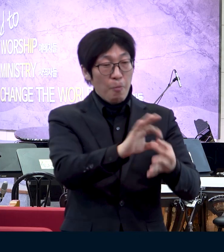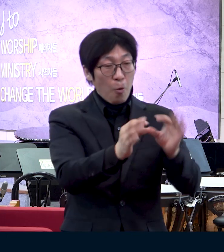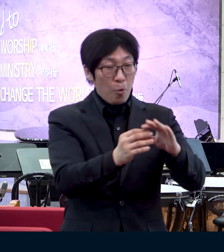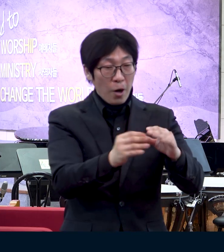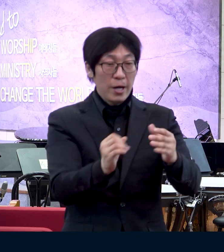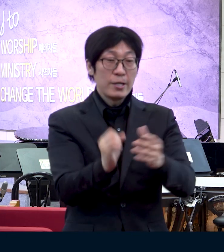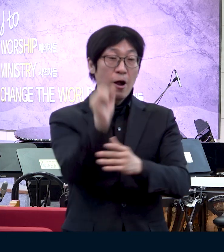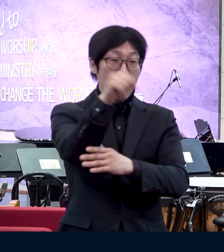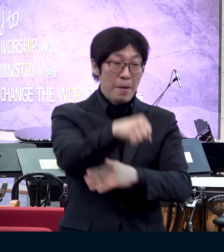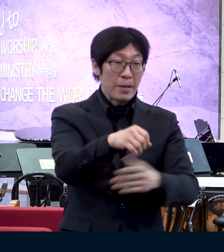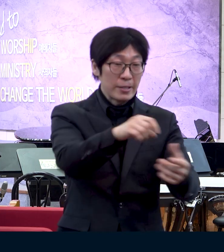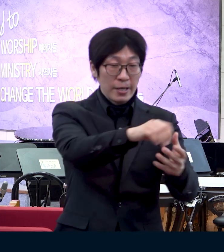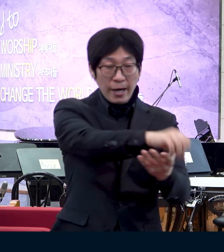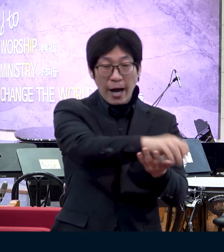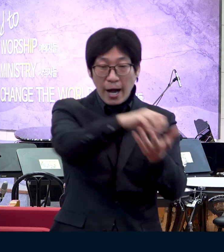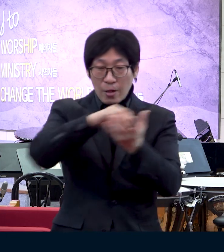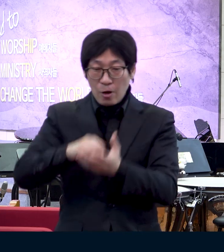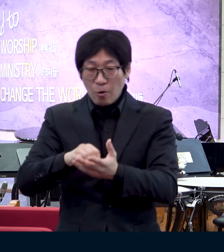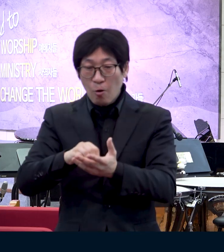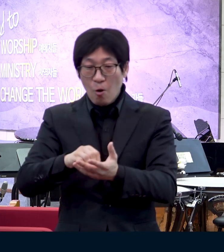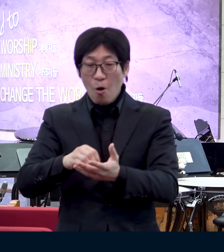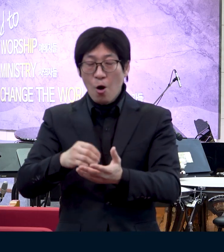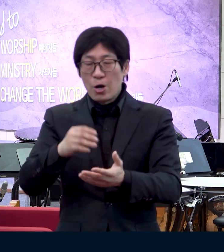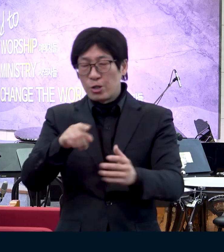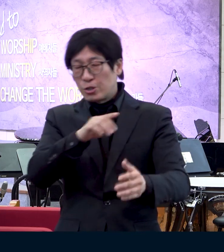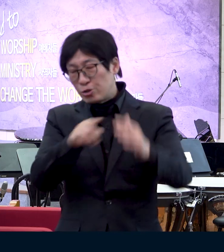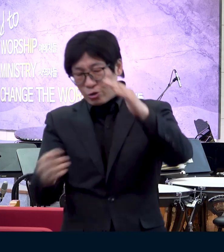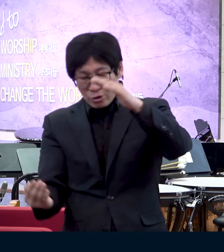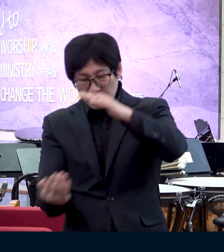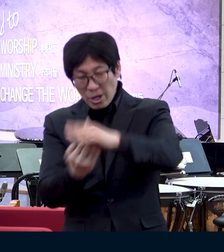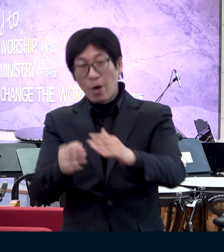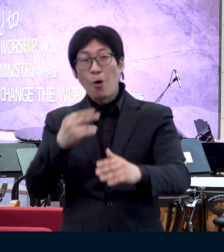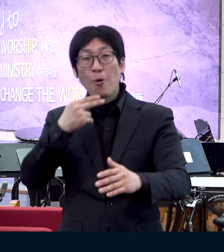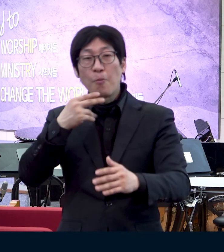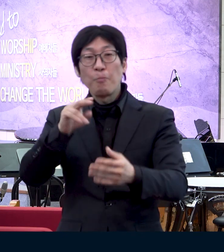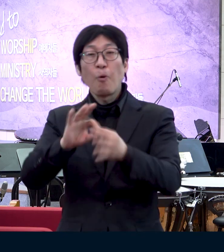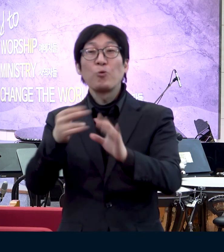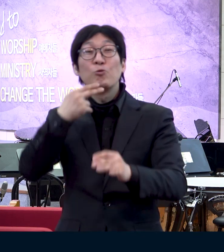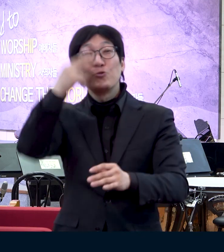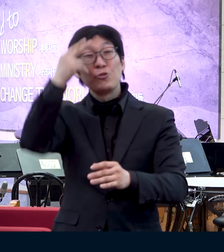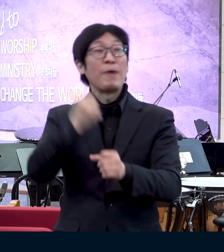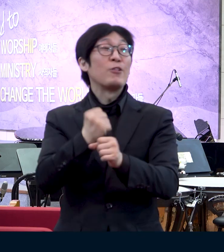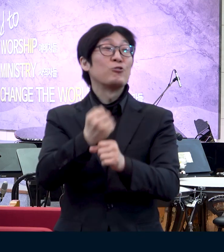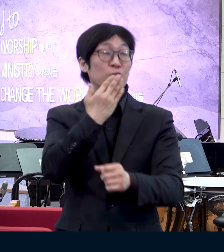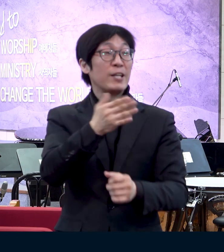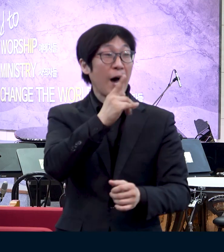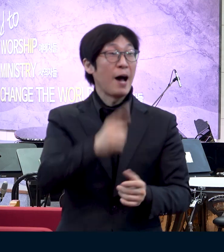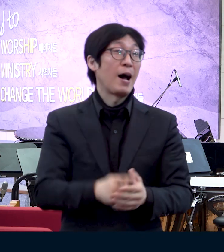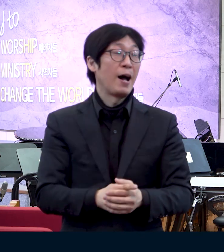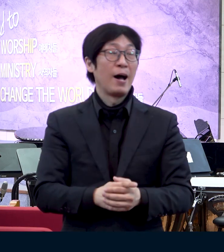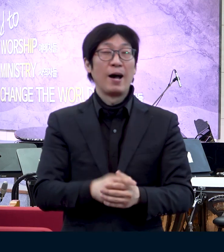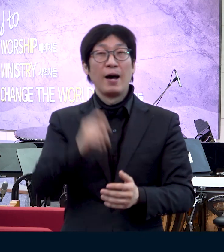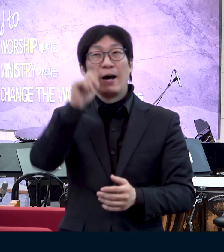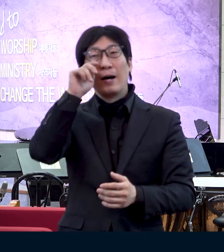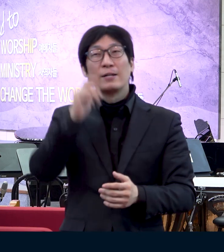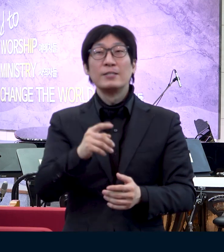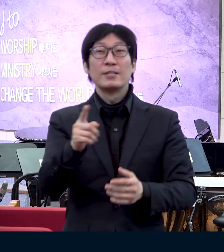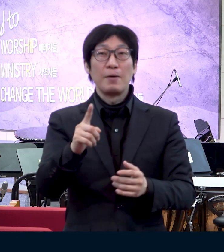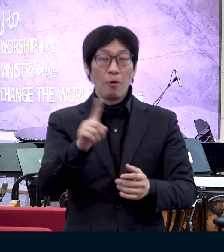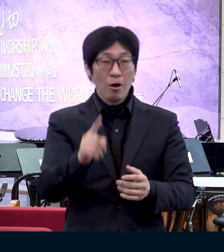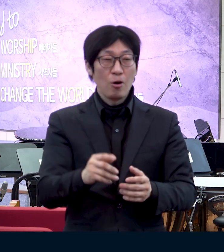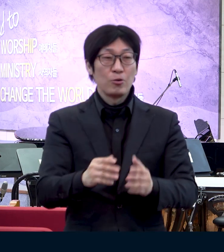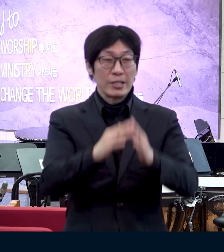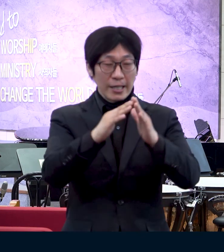만들 술틀을 파신 거예요. 무슨 얘기냐면요, 바로 우리의 가족과 그 가운데 있는